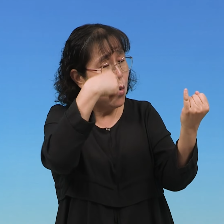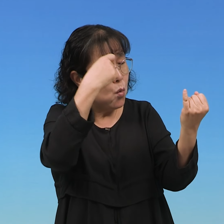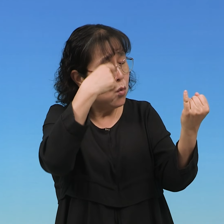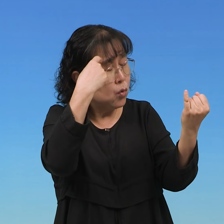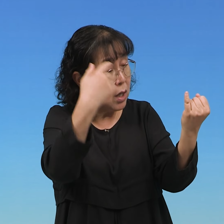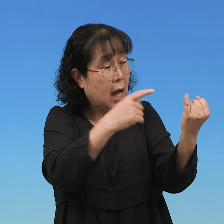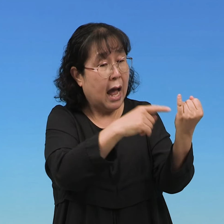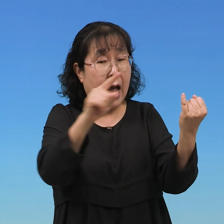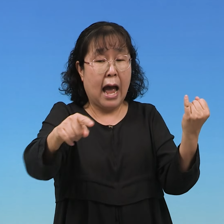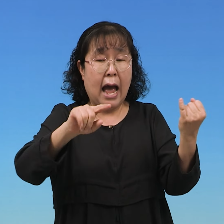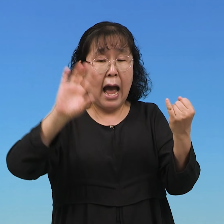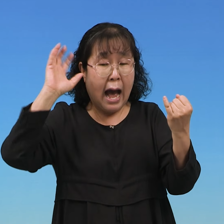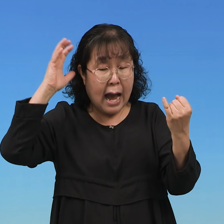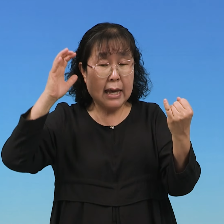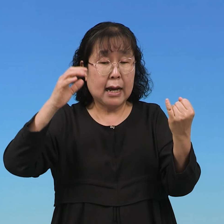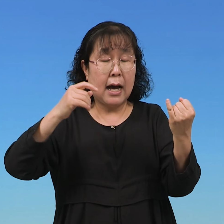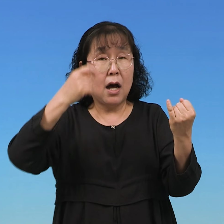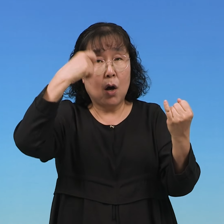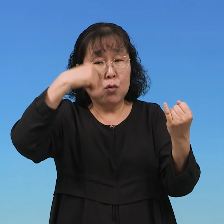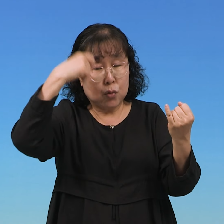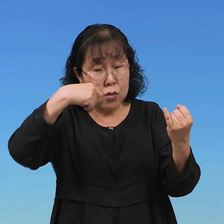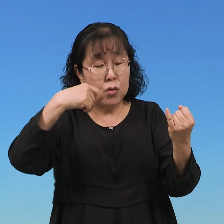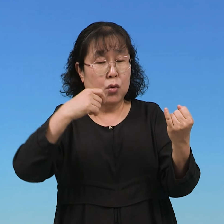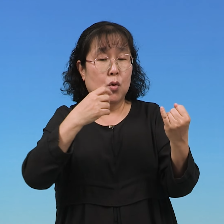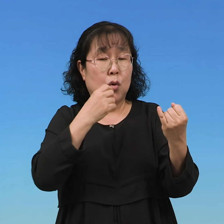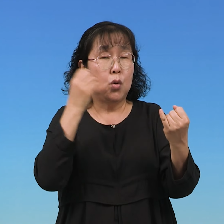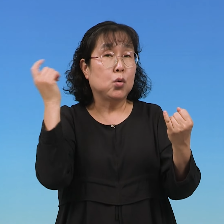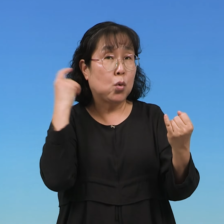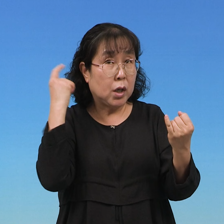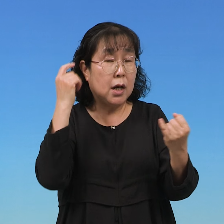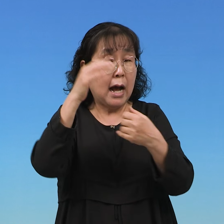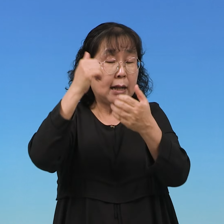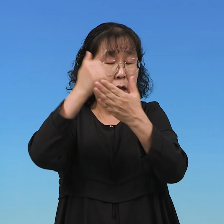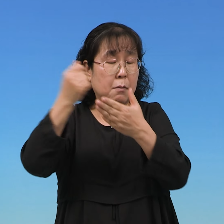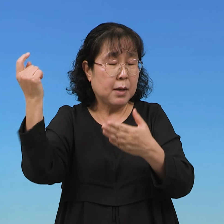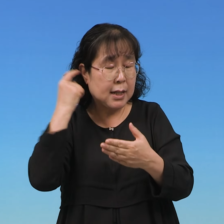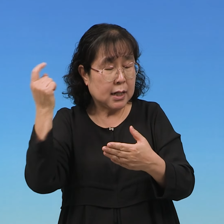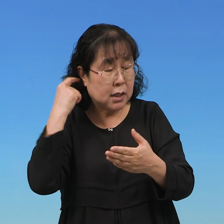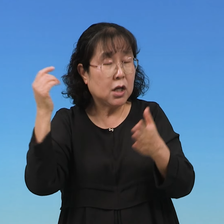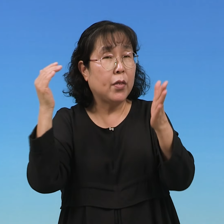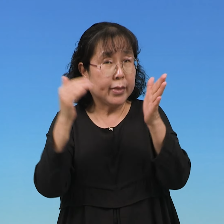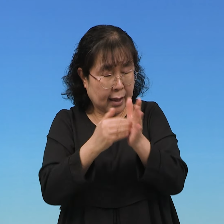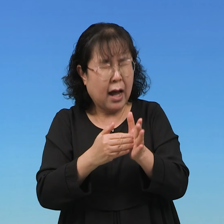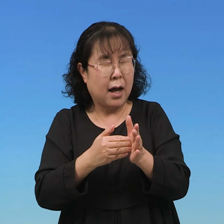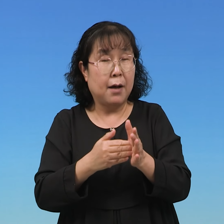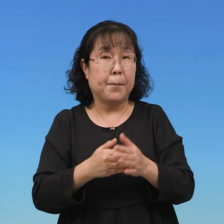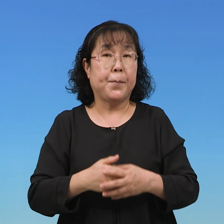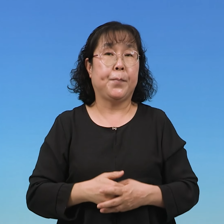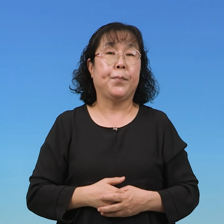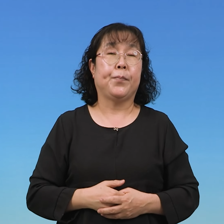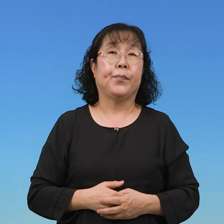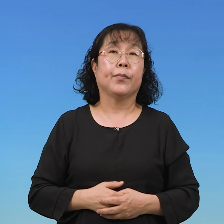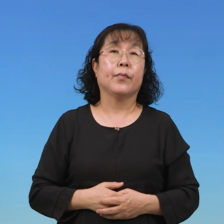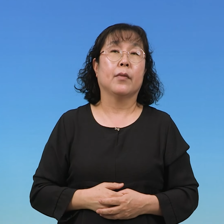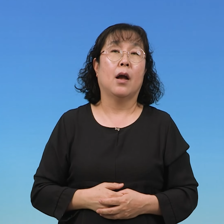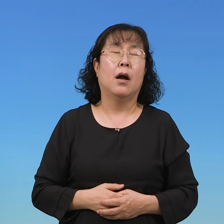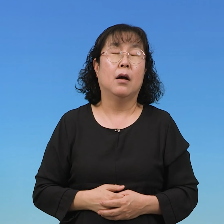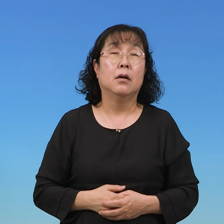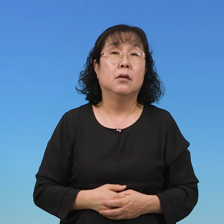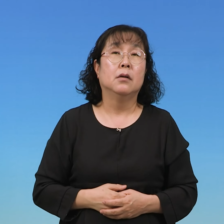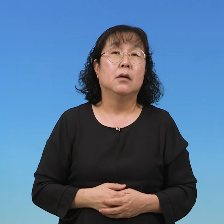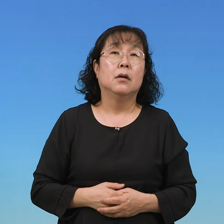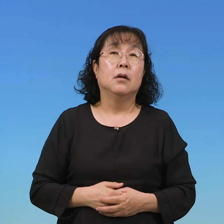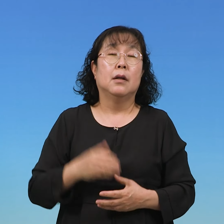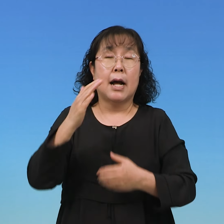말아라. 아이가 저기에 누워서 우는 저 소리를 하나님이 들으셨다. 그 묵상집 내용을 제가